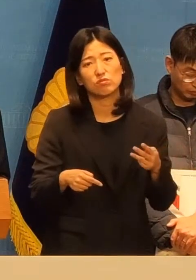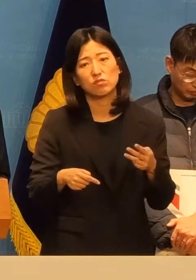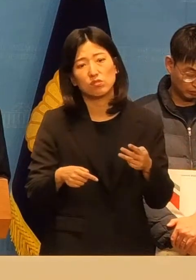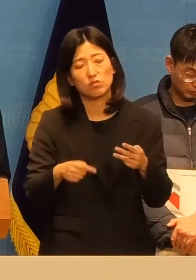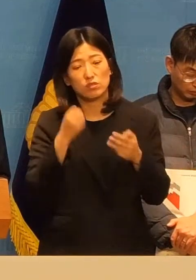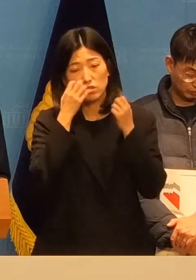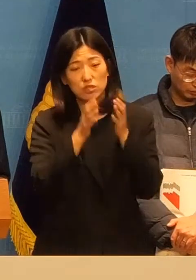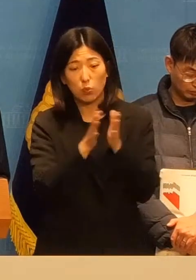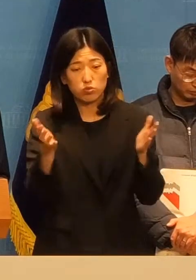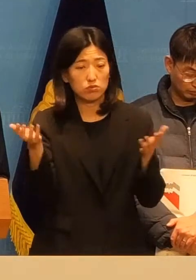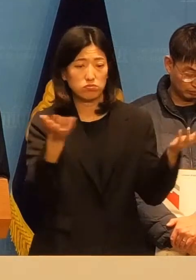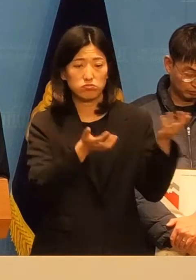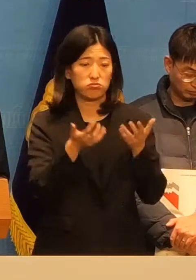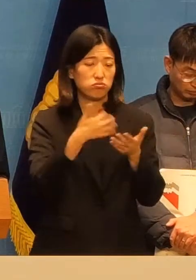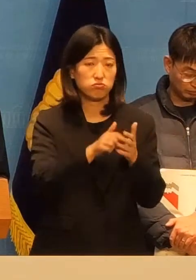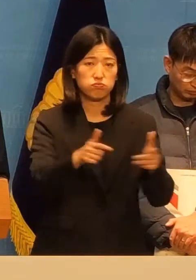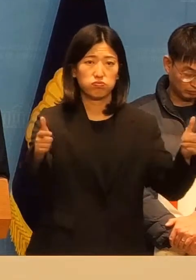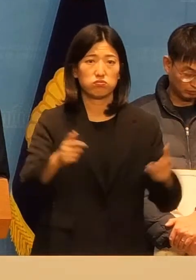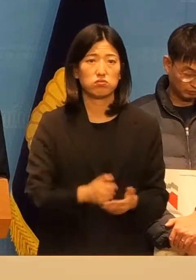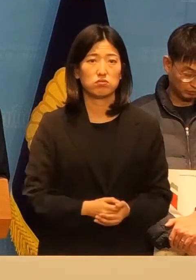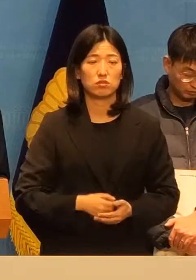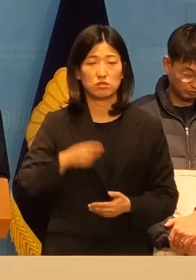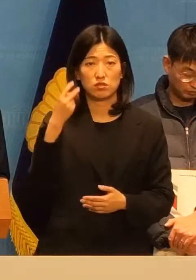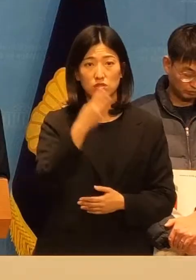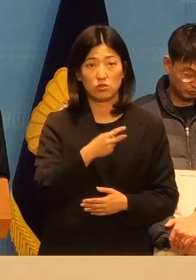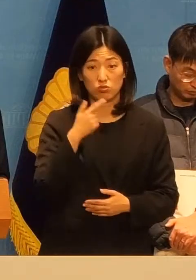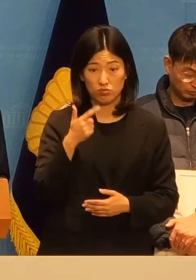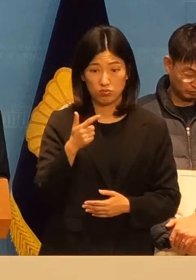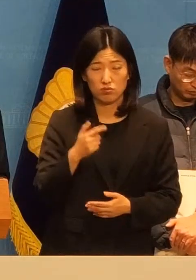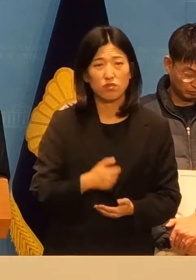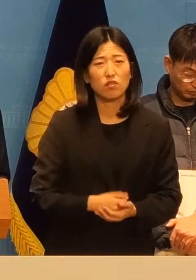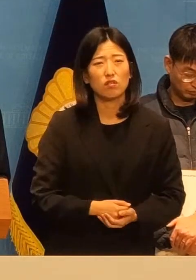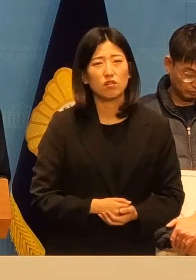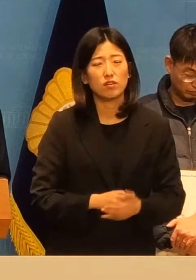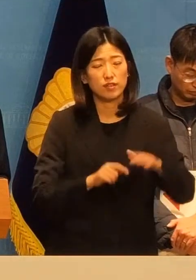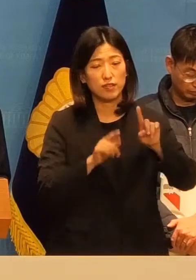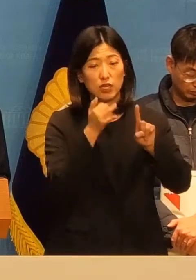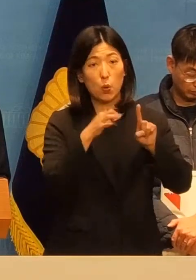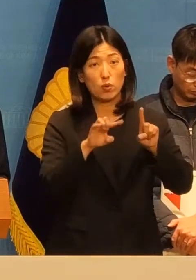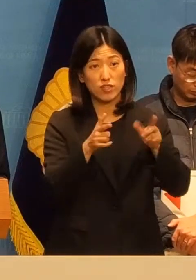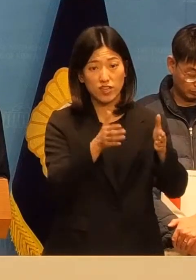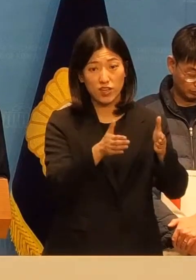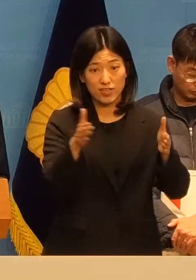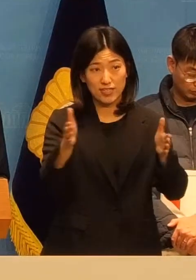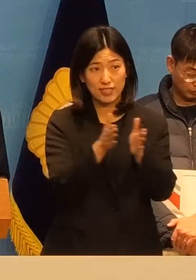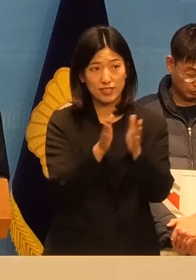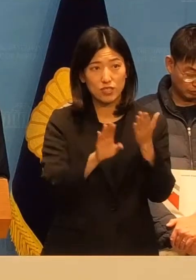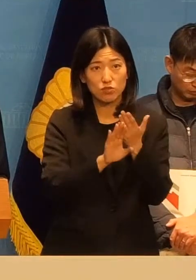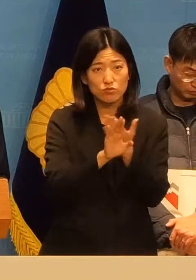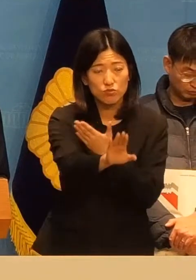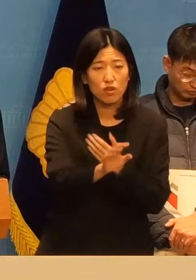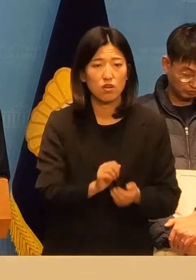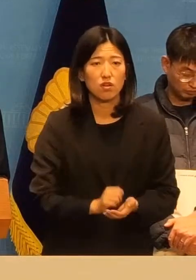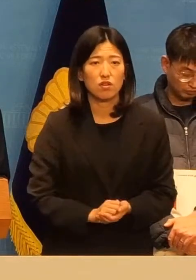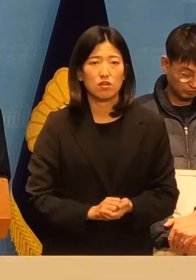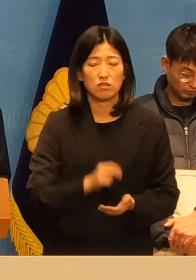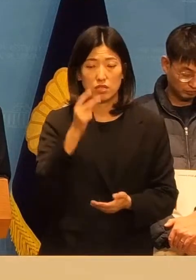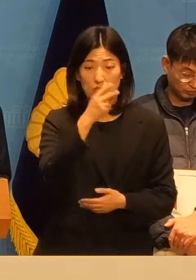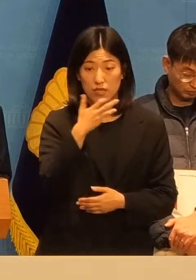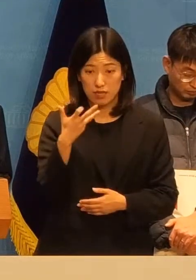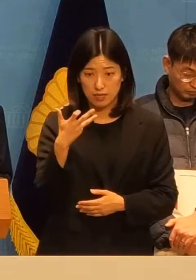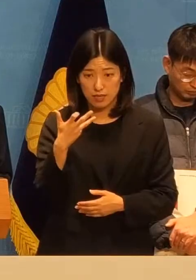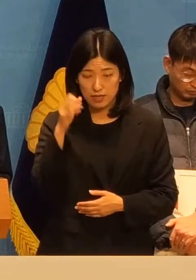않는다. 2006년 양주 동두천 전체 1호선이 개통된 후 양주시 인구는 2008년